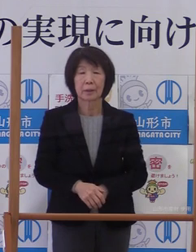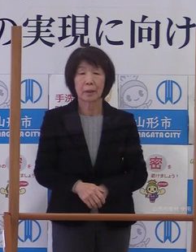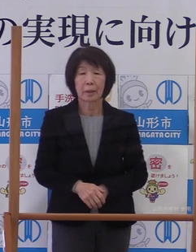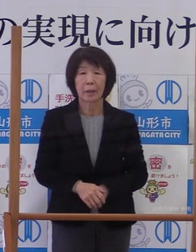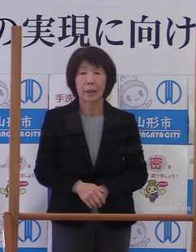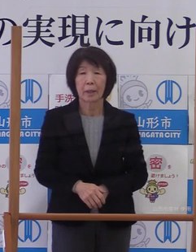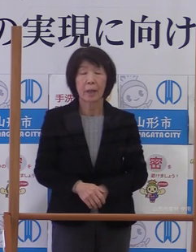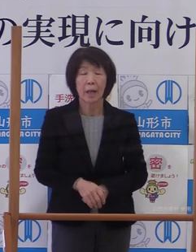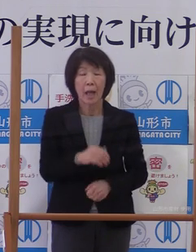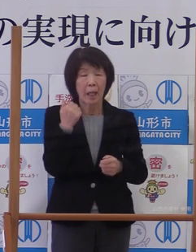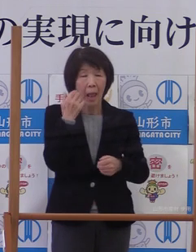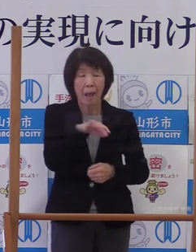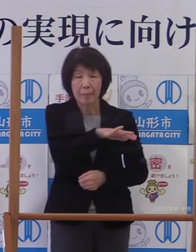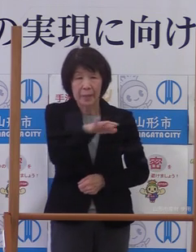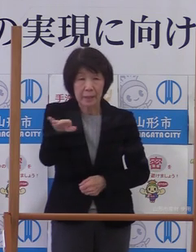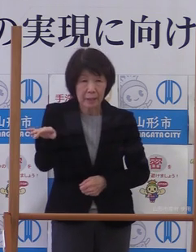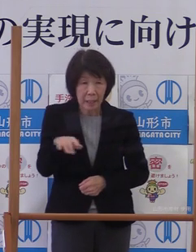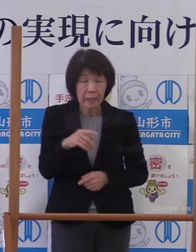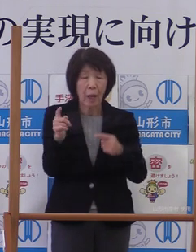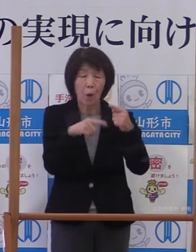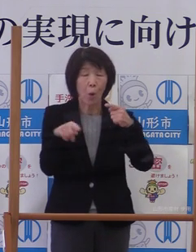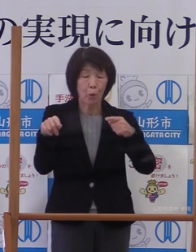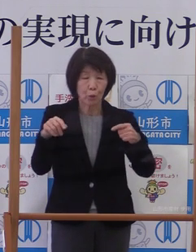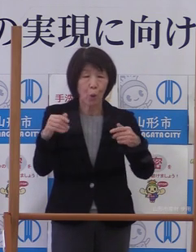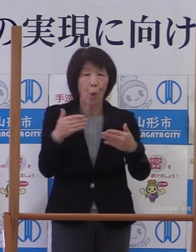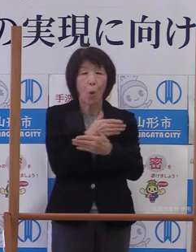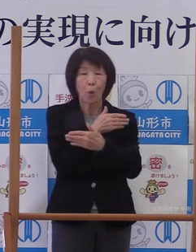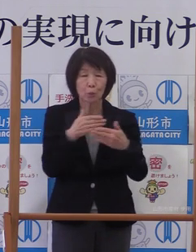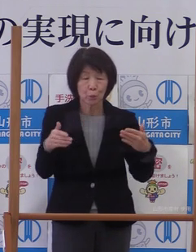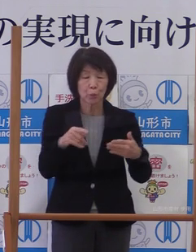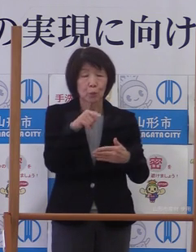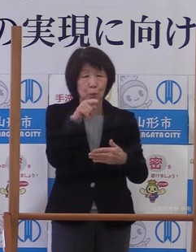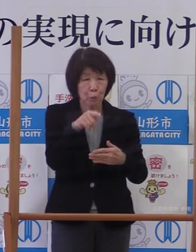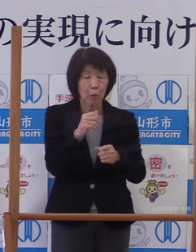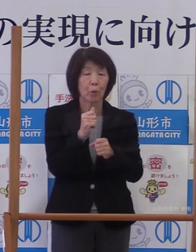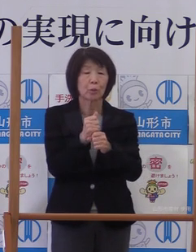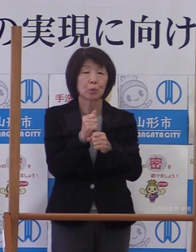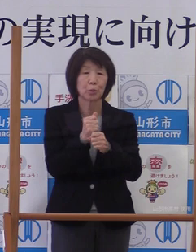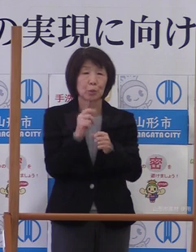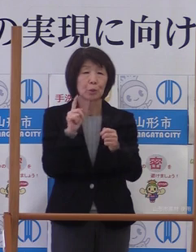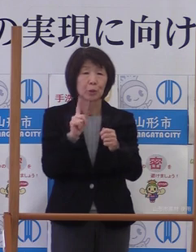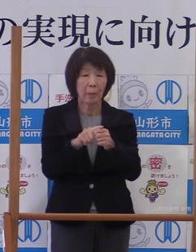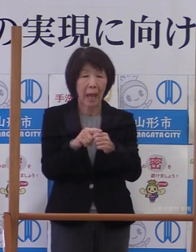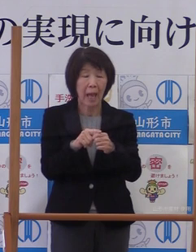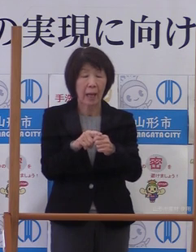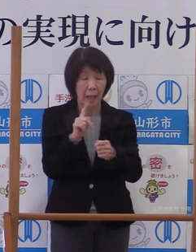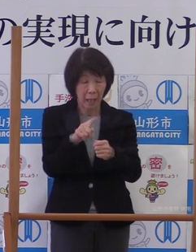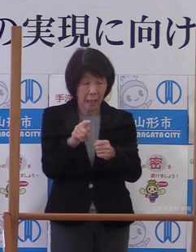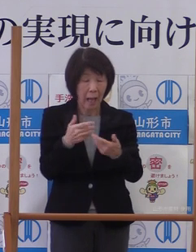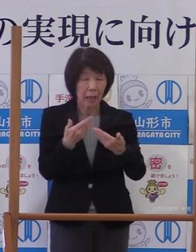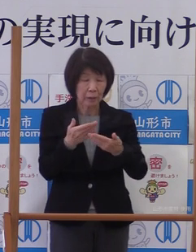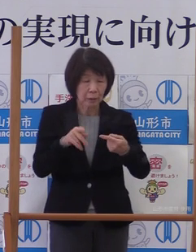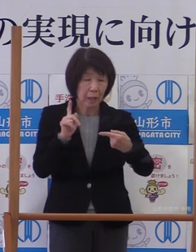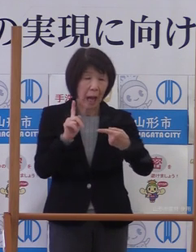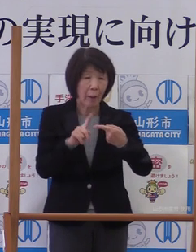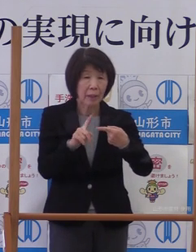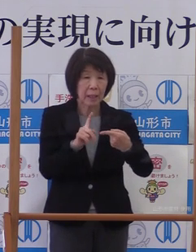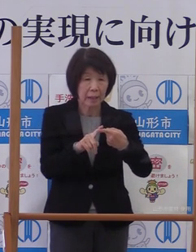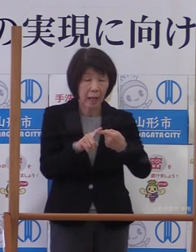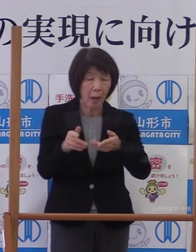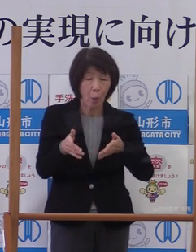誰もが快適に利用できる公共交通網の構築につきましては、ニーズに対応した公共交通網の検討